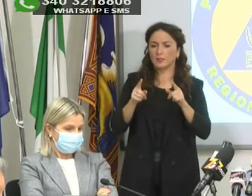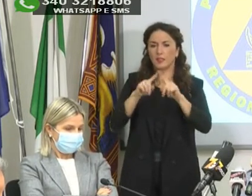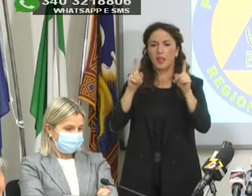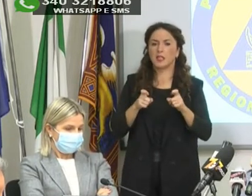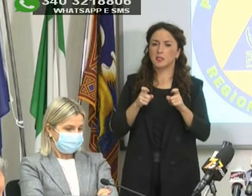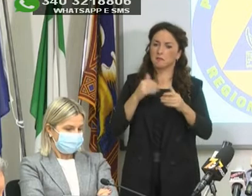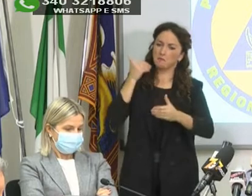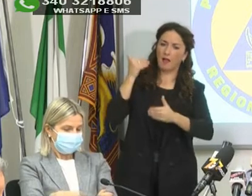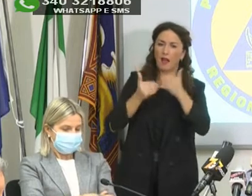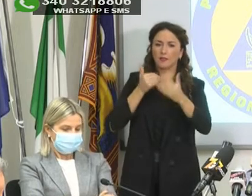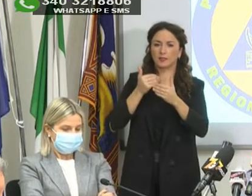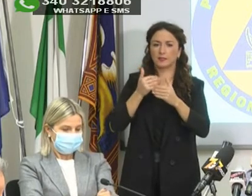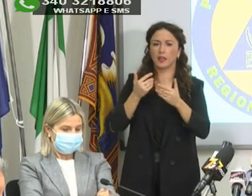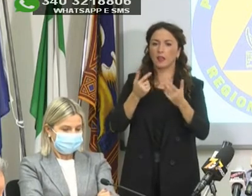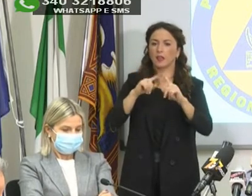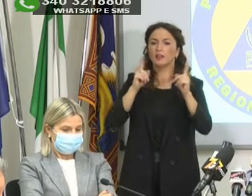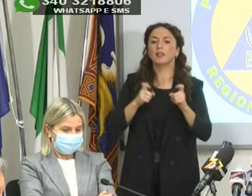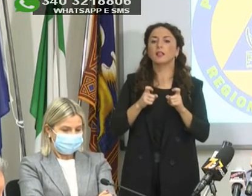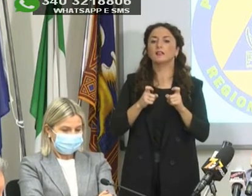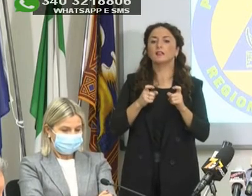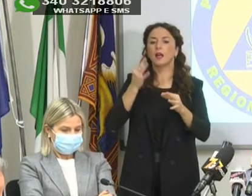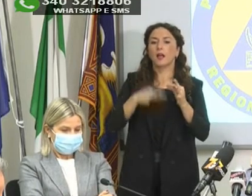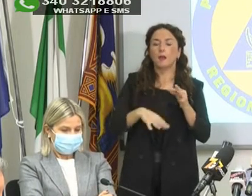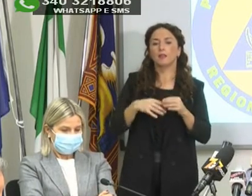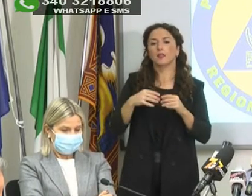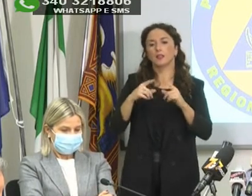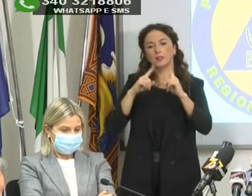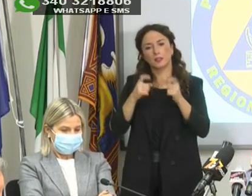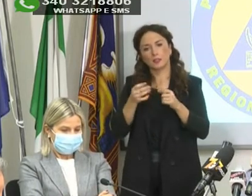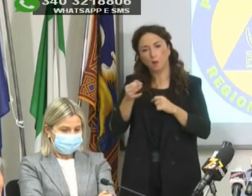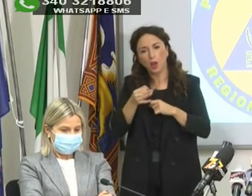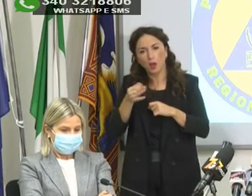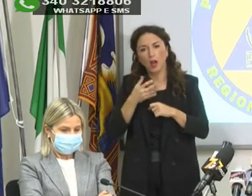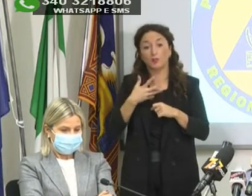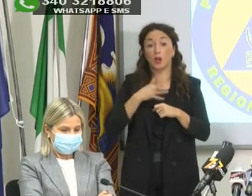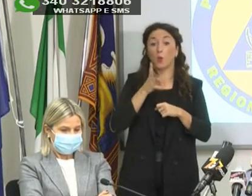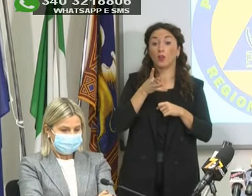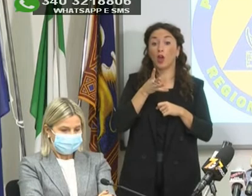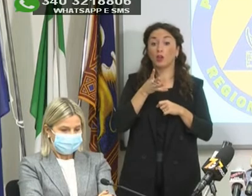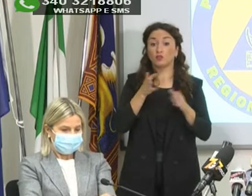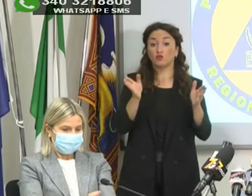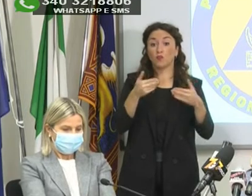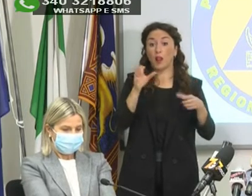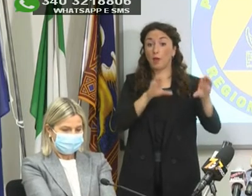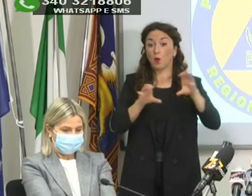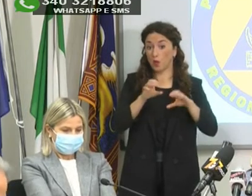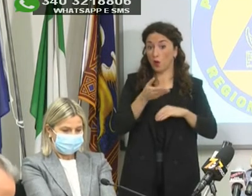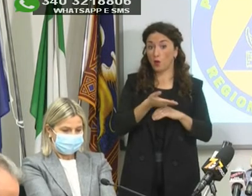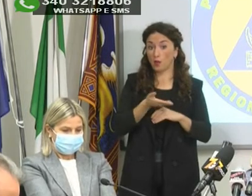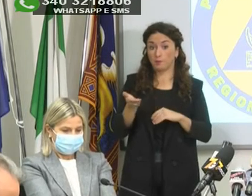molto avanzata con i test rapidi, con i test molecolari, abbiamo 14 laboratori